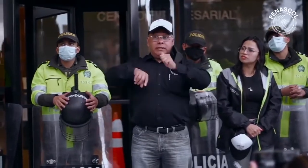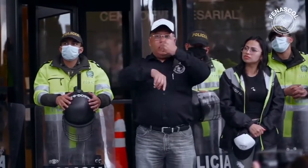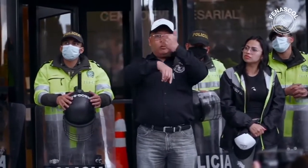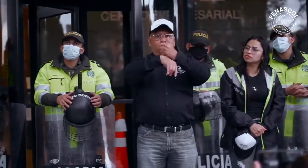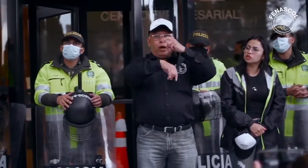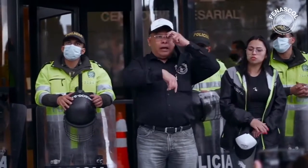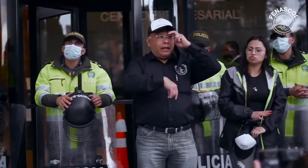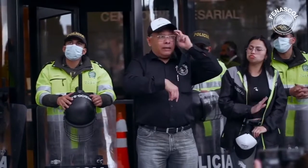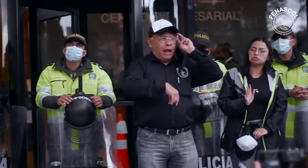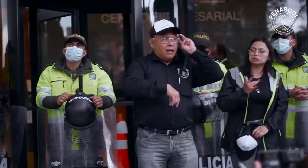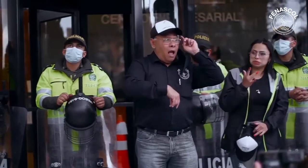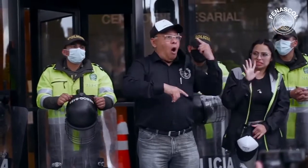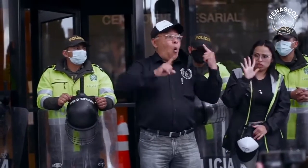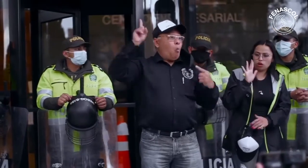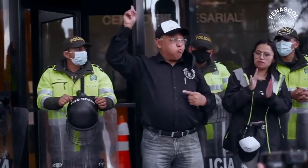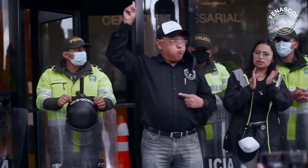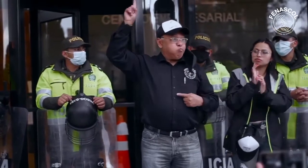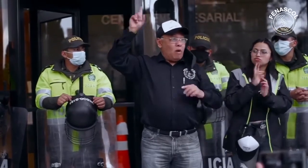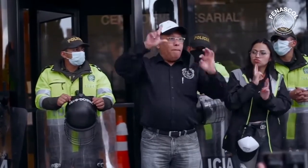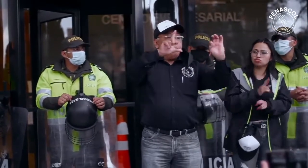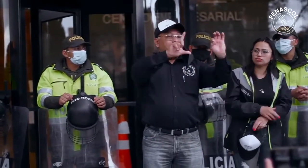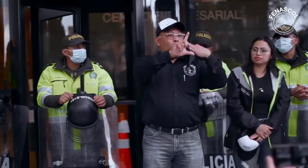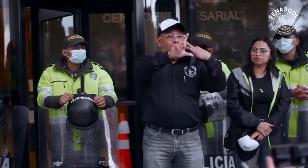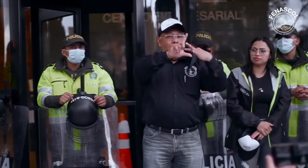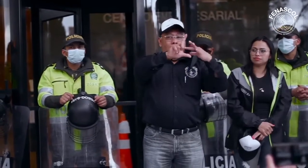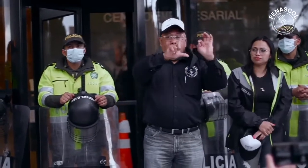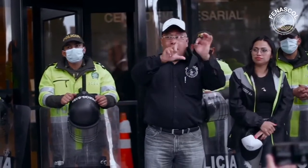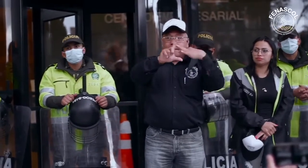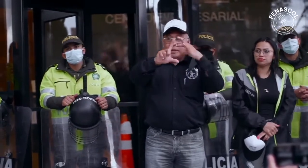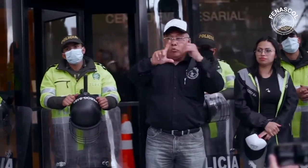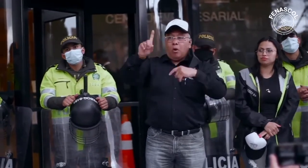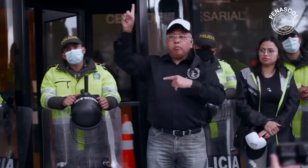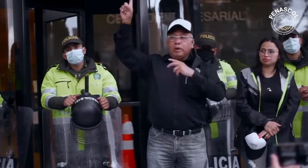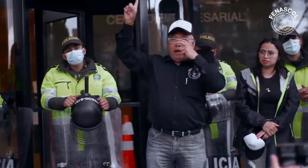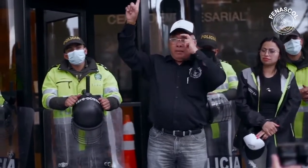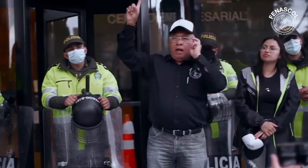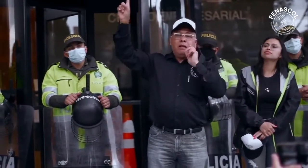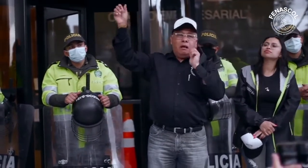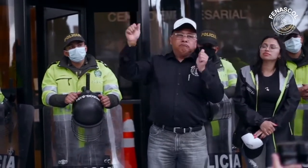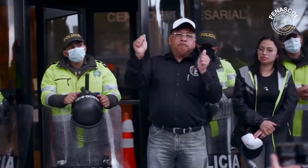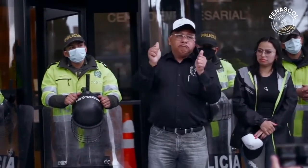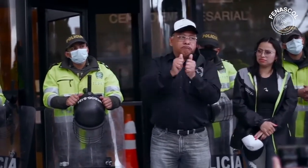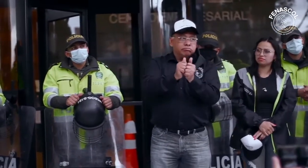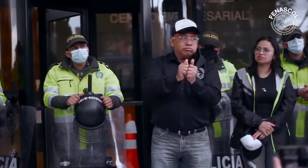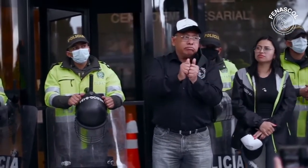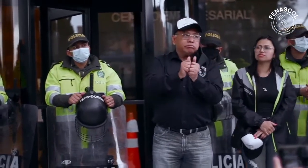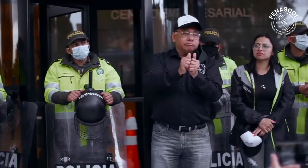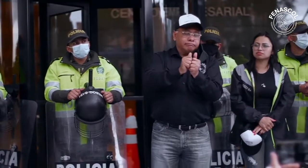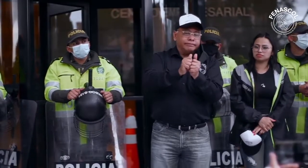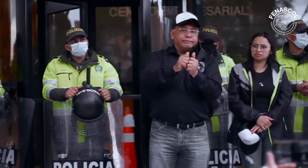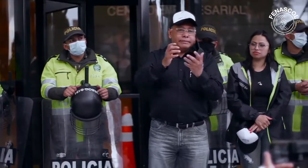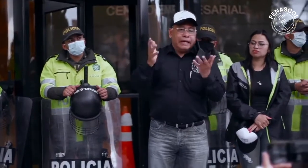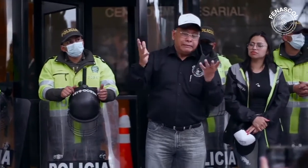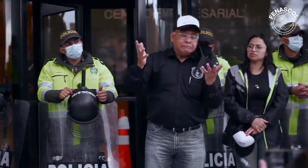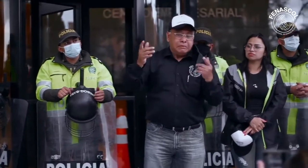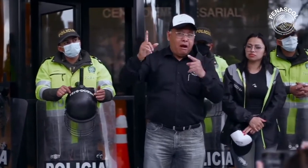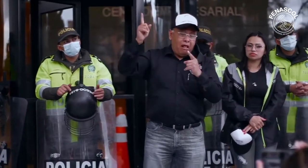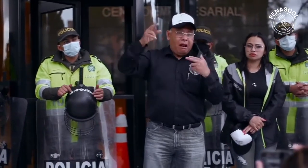Y es que de hecho en la reunión estuvo conectada también la doctora Natalia Martínez, directora del INSOR. Ella